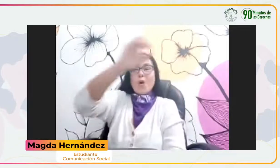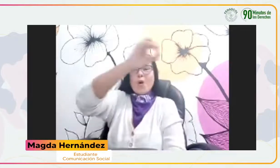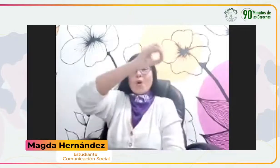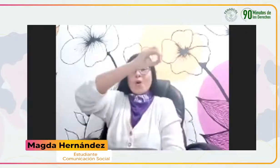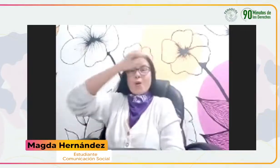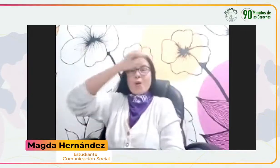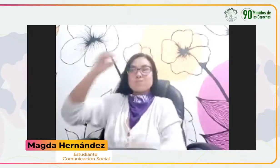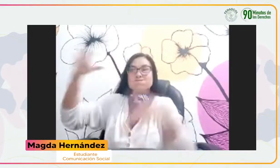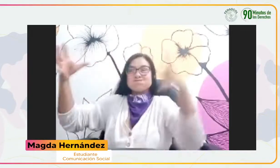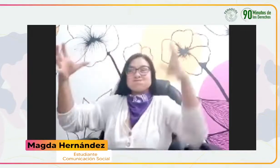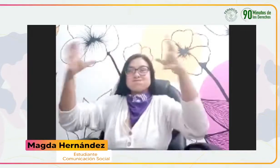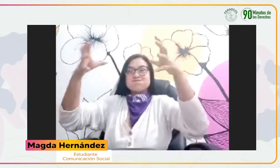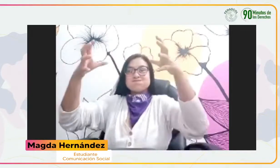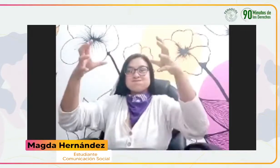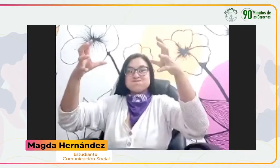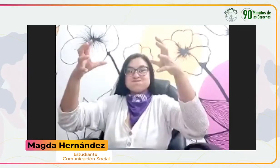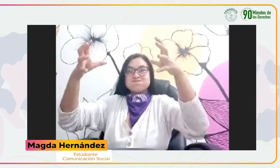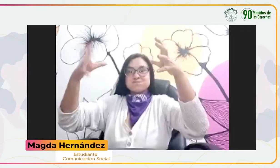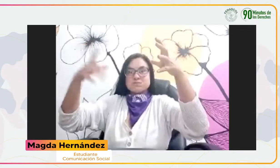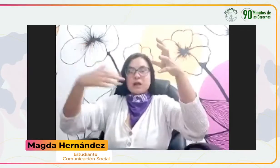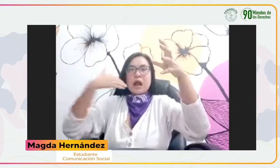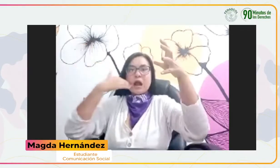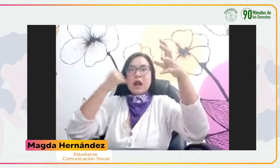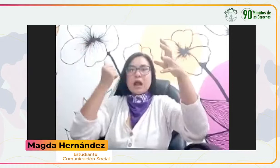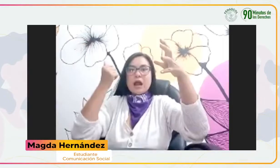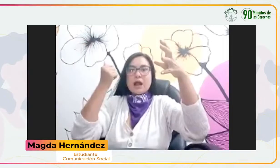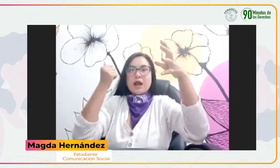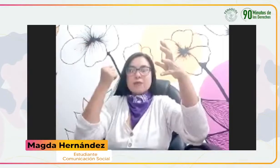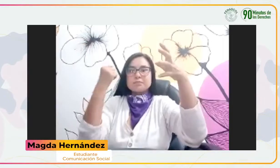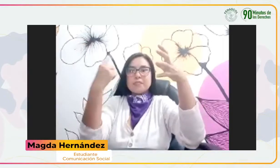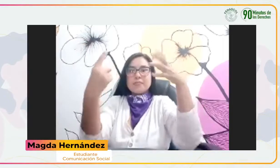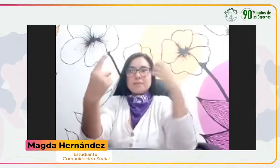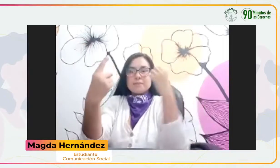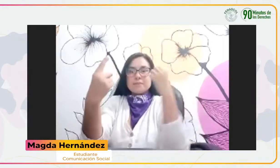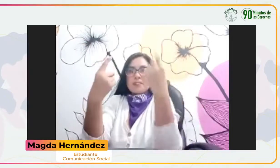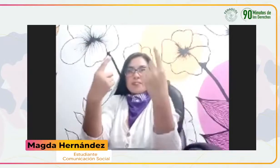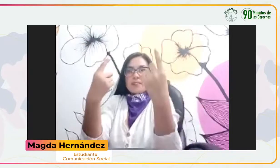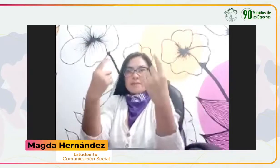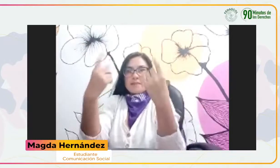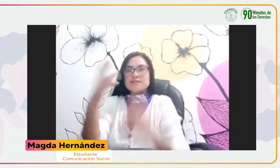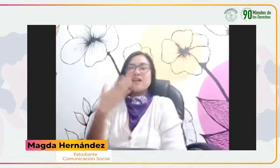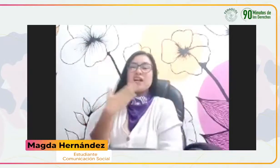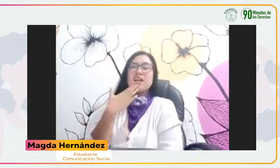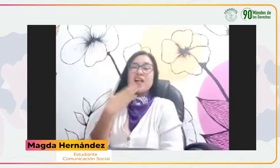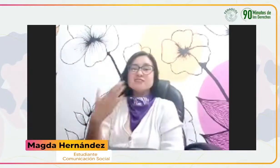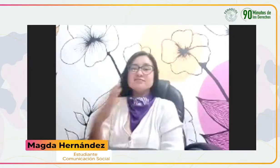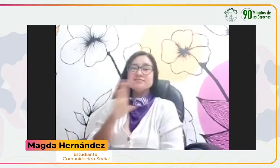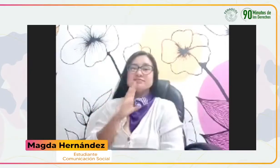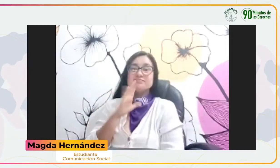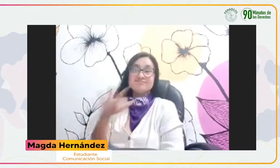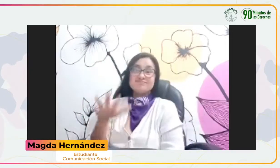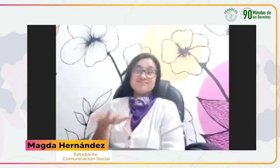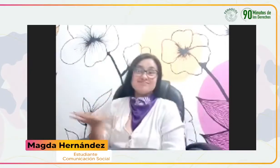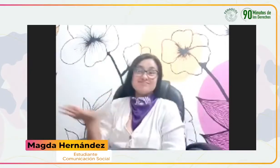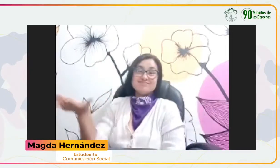Desde FENASCOL vemos el patriarcado, ¿no? Y realmente las mujeres son muy pocas,